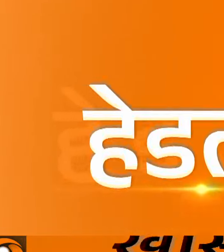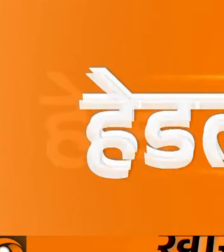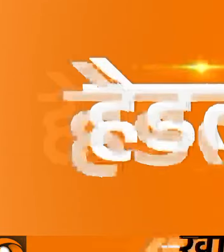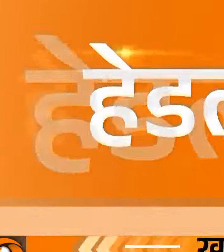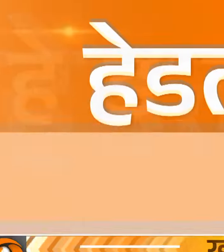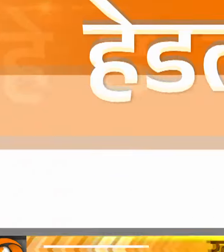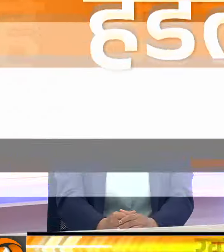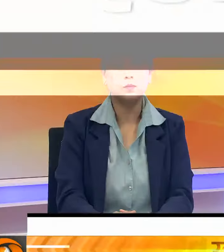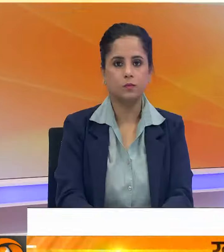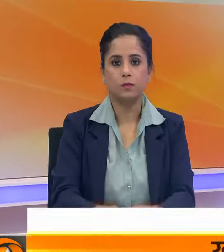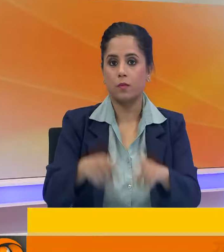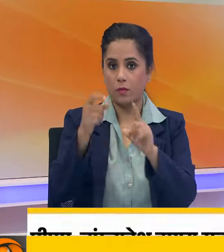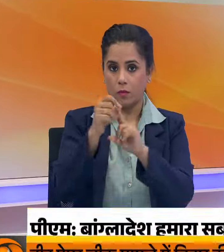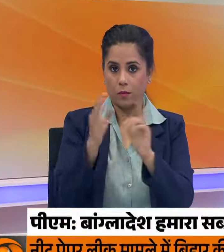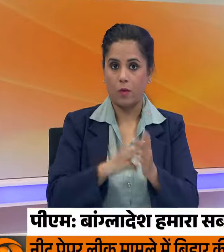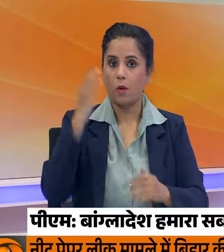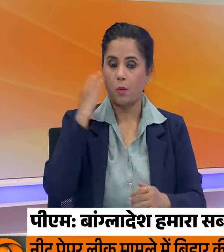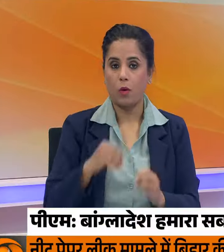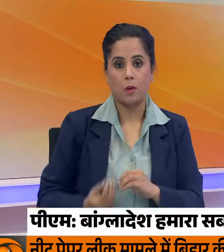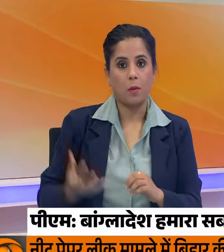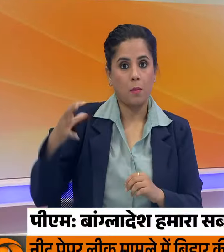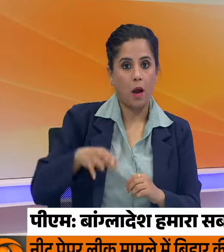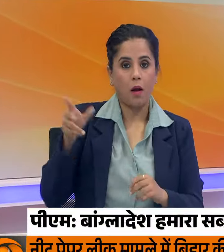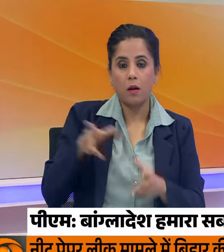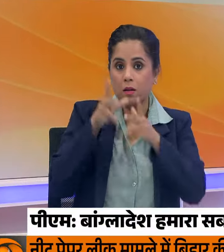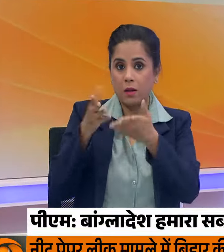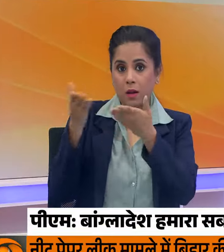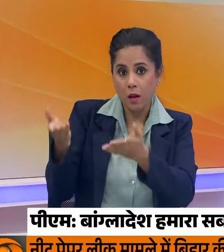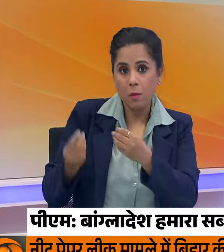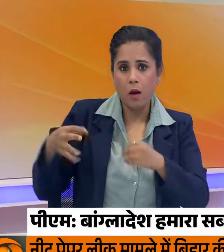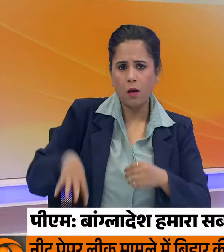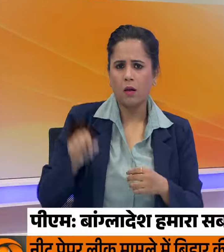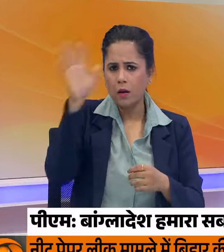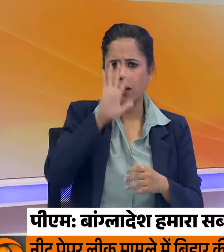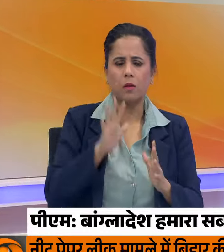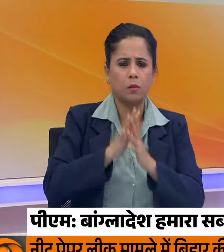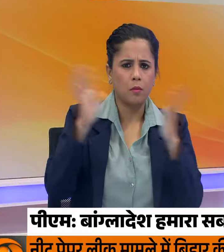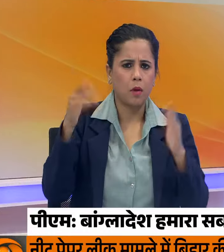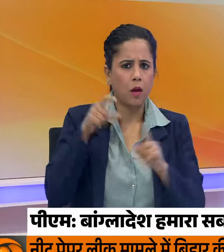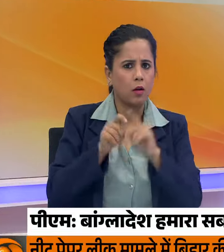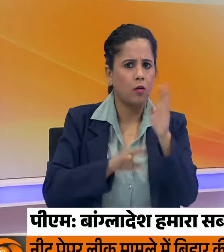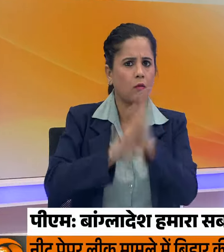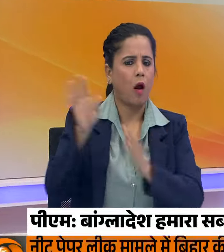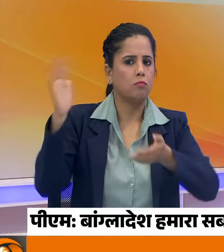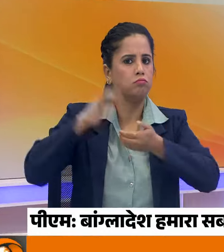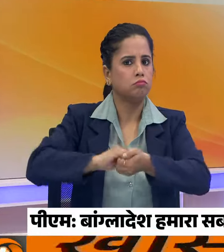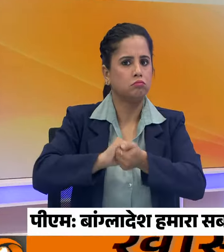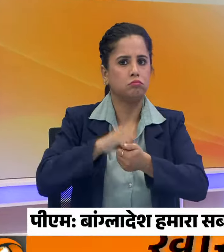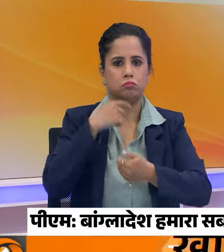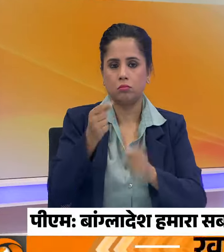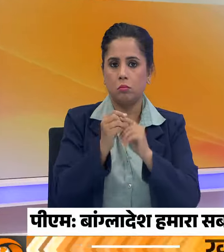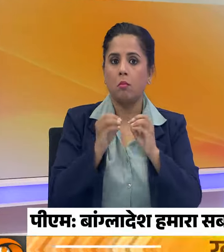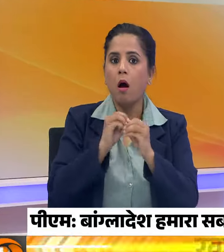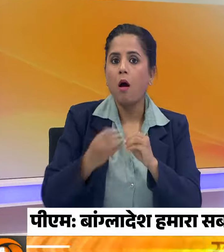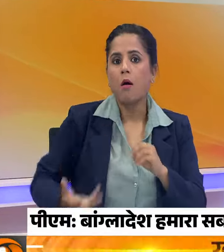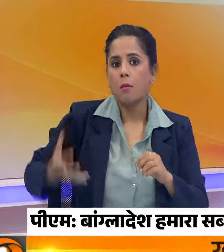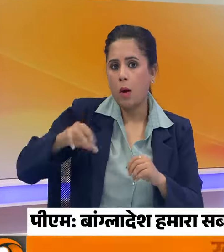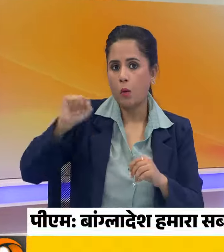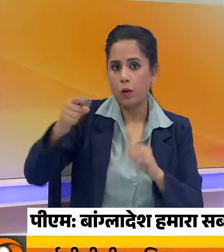समझौते पीएम मोदी ने बांग्लादेश को बताया भारत का सबसे बड़ा डेवलपमेंट पार्टनर बांग्लादेश के